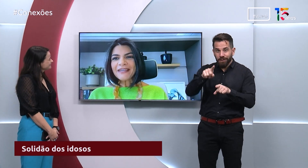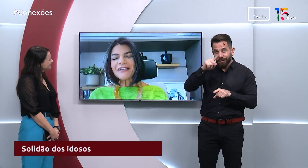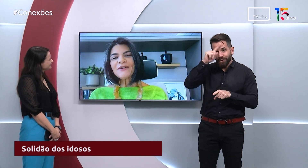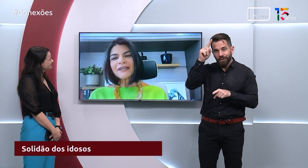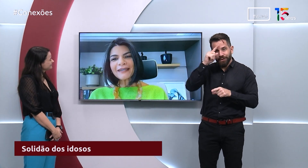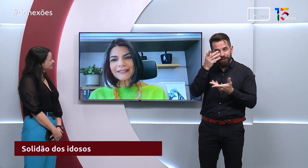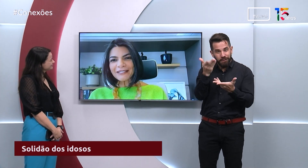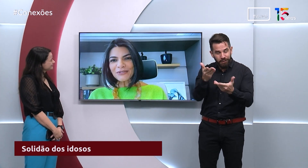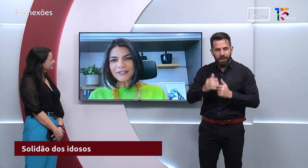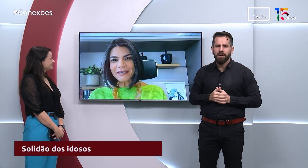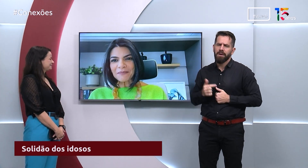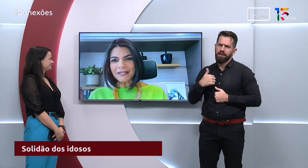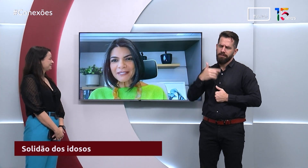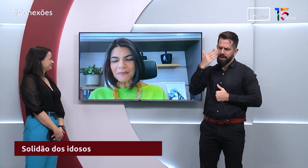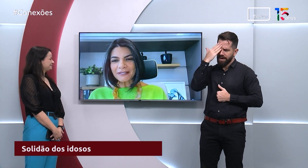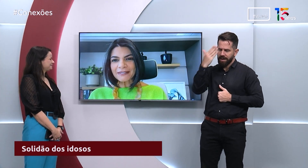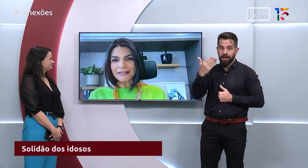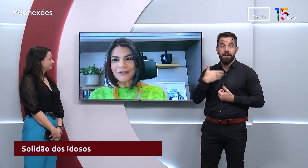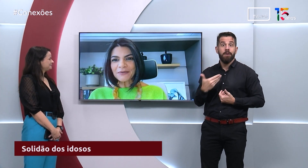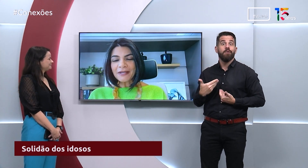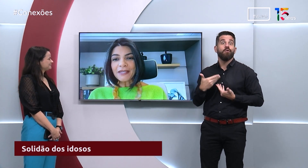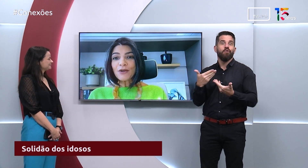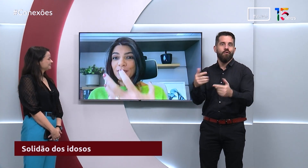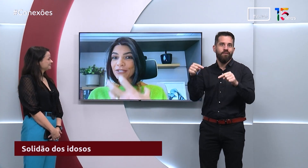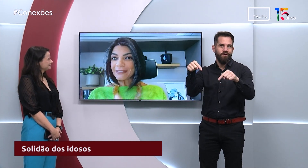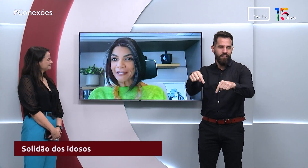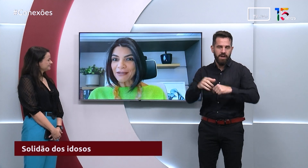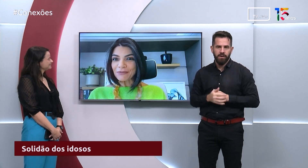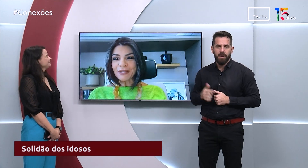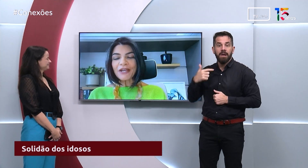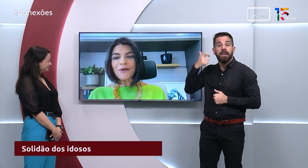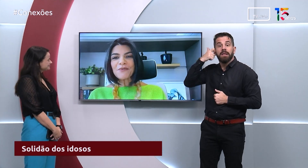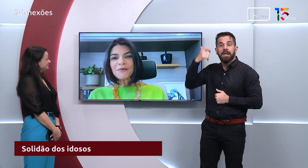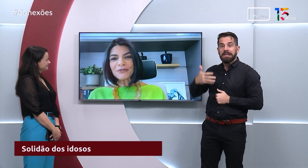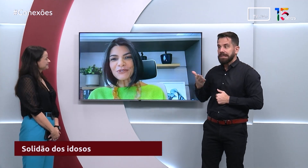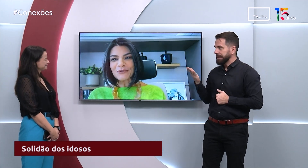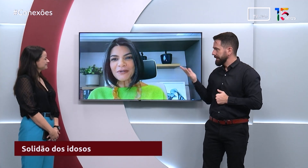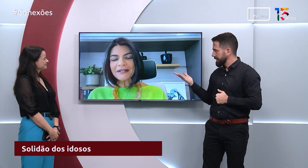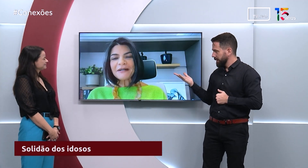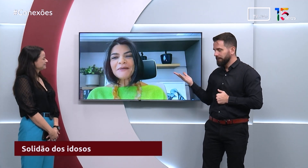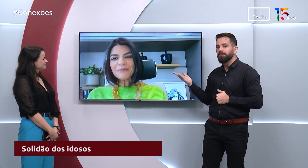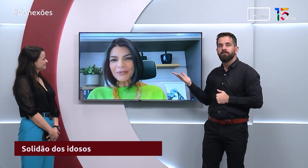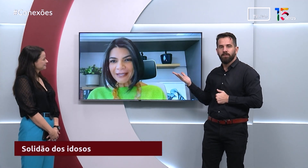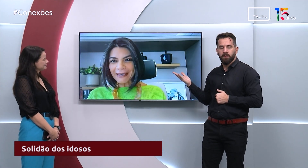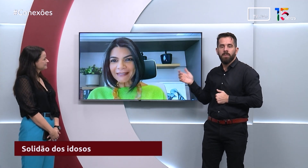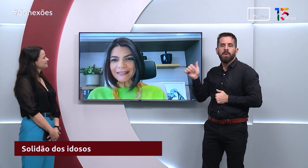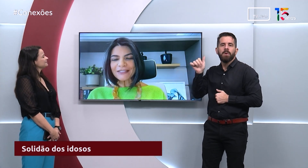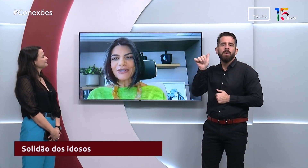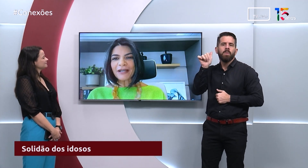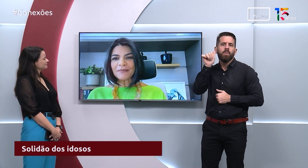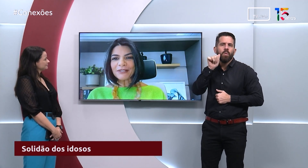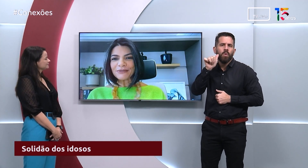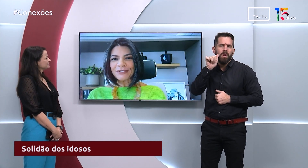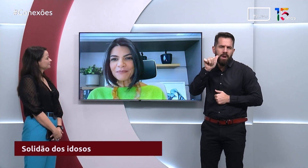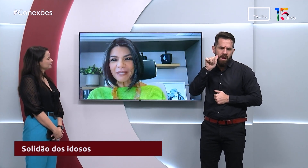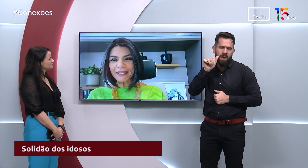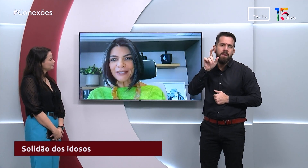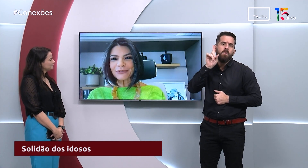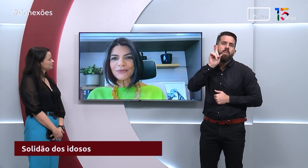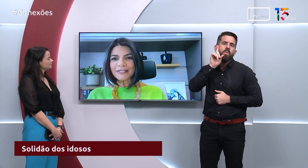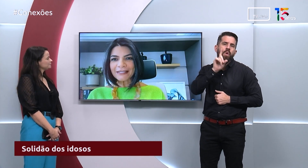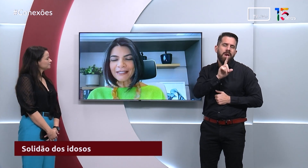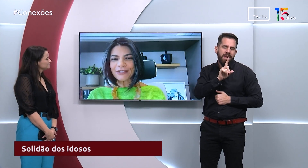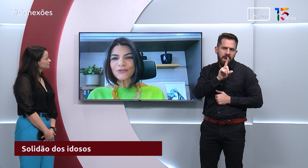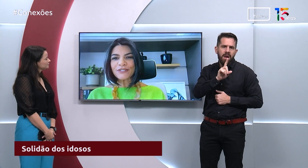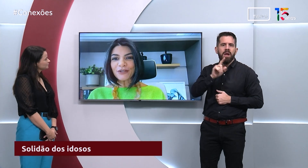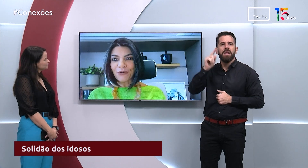Diego. Eu que agradeço aqui a participação. Eu me descrevo, né, como uma pessoa morena, de cabelos